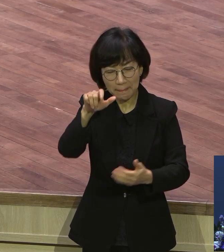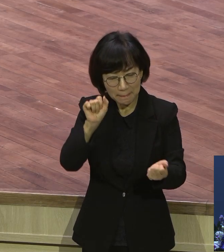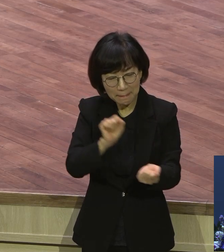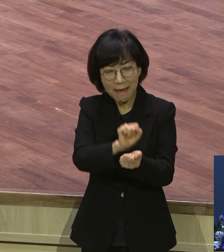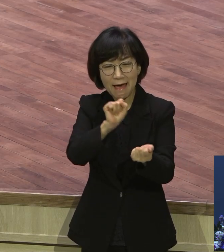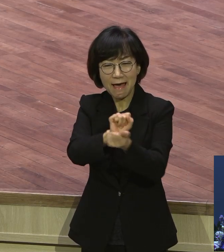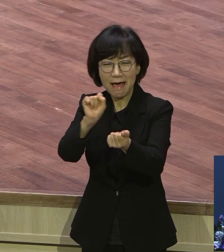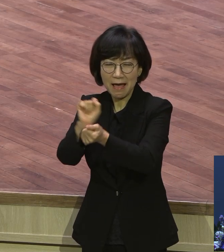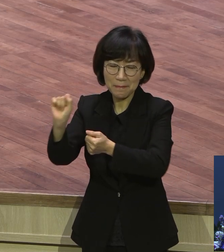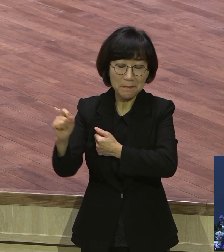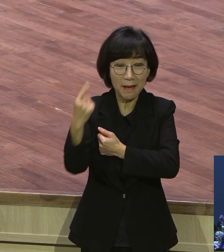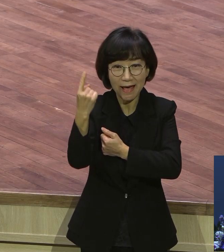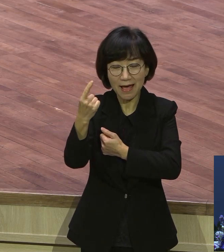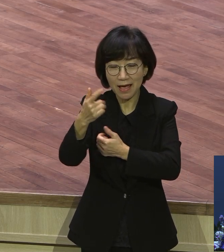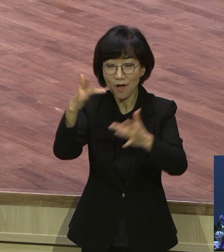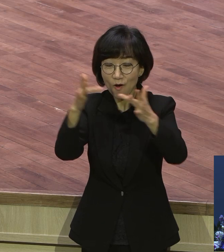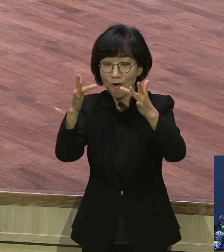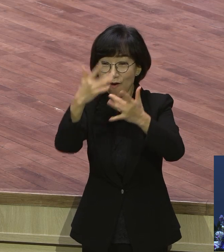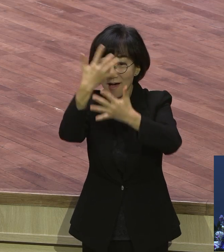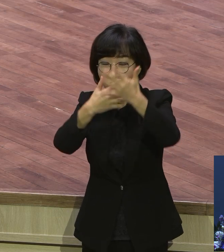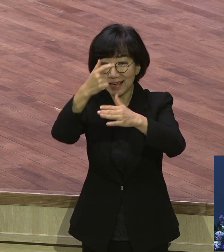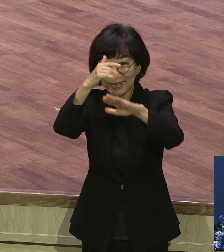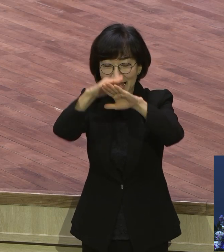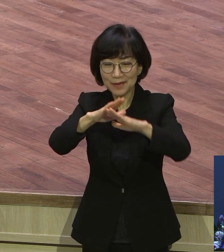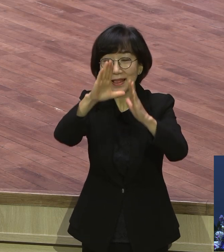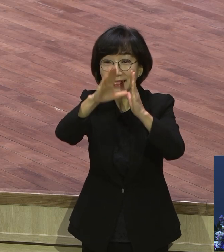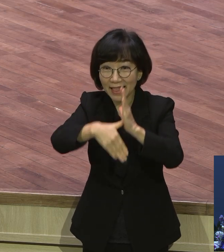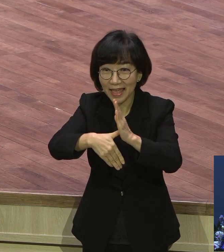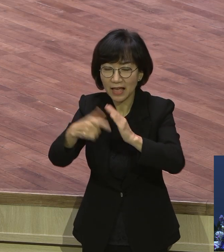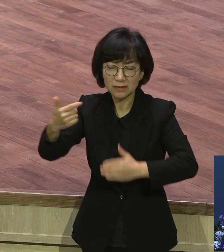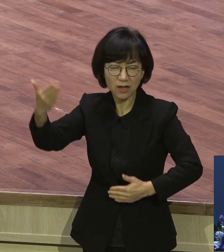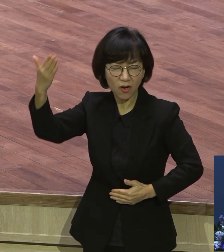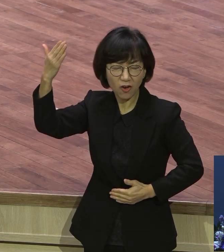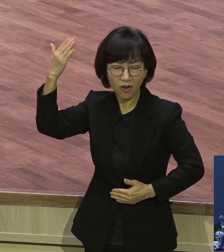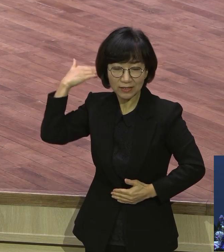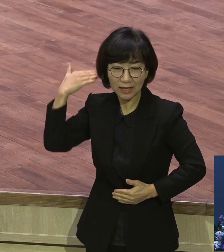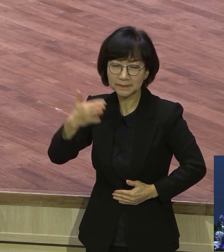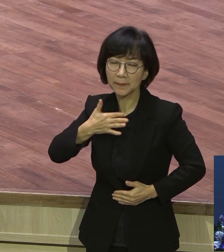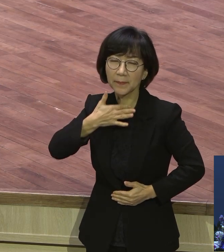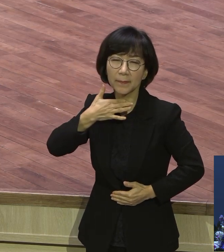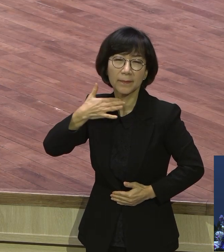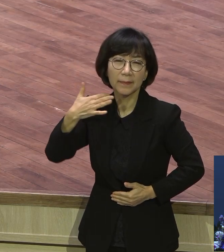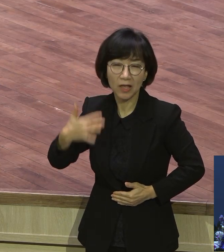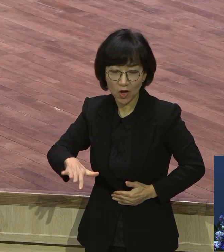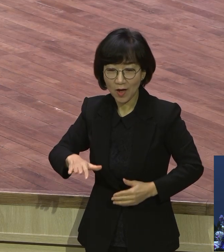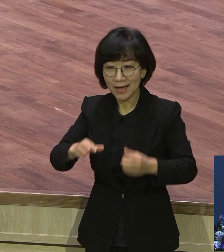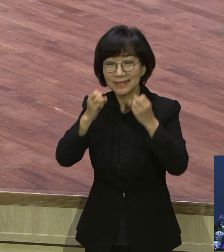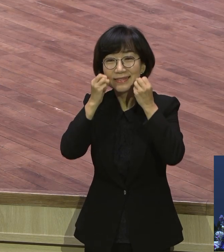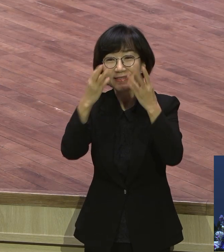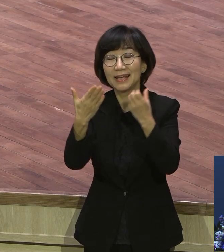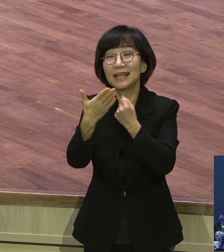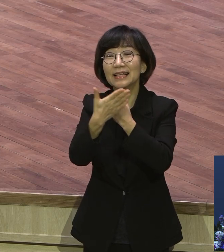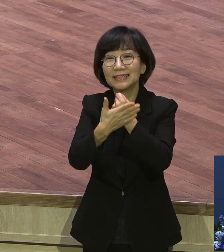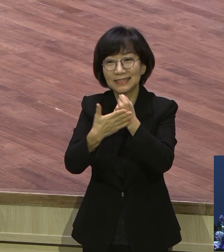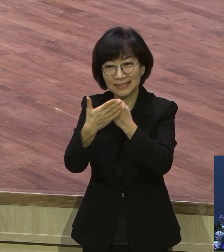인해서 온난 예배되는 기간에 전에 체험하지 못한 그런 은혜를